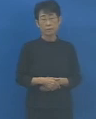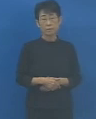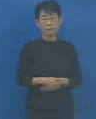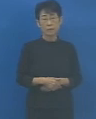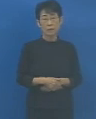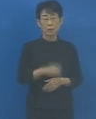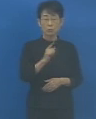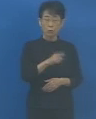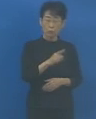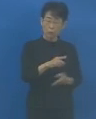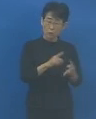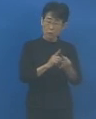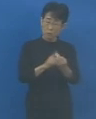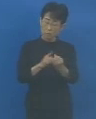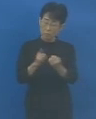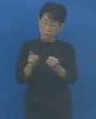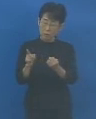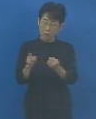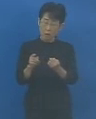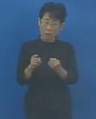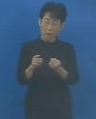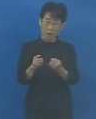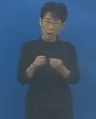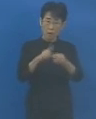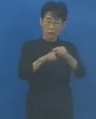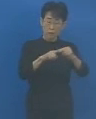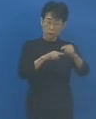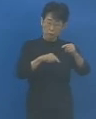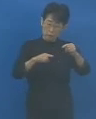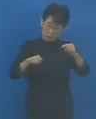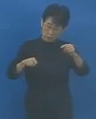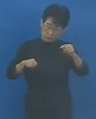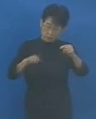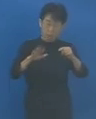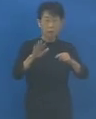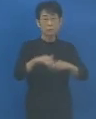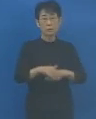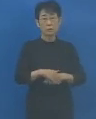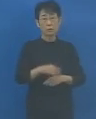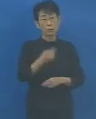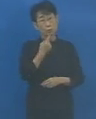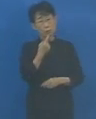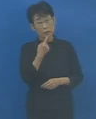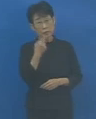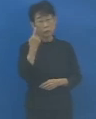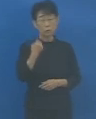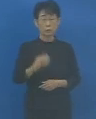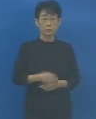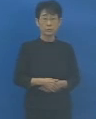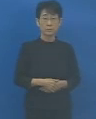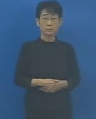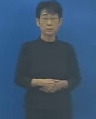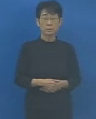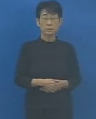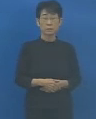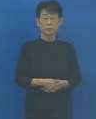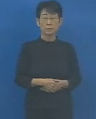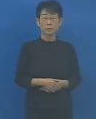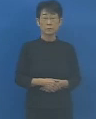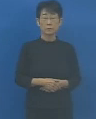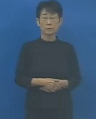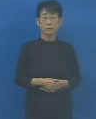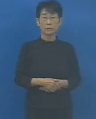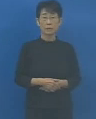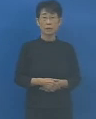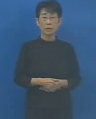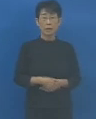が実は主流であります。まあ、不思議でありますけども、でこういうようなことなので、